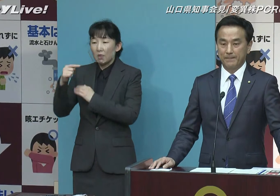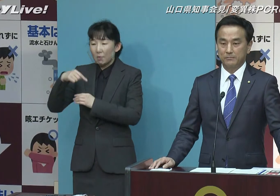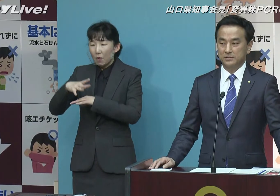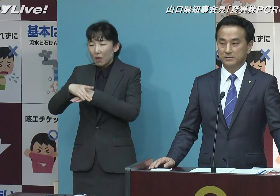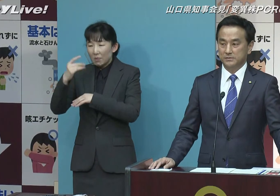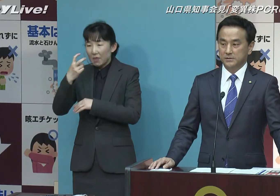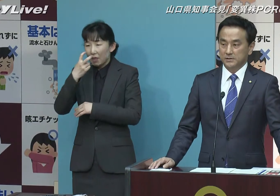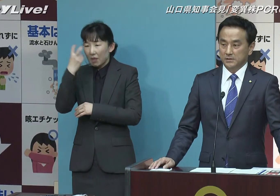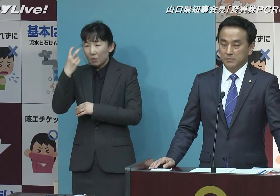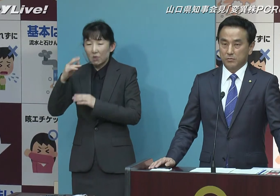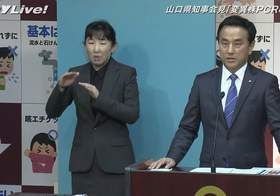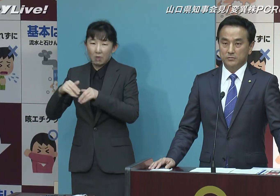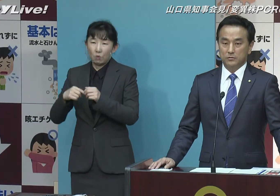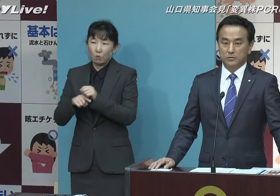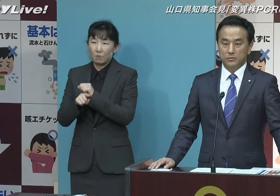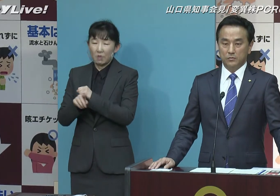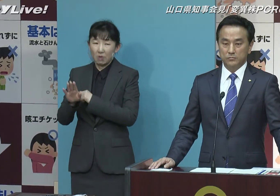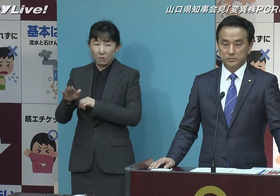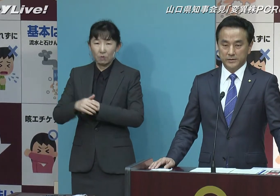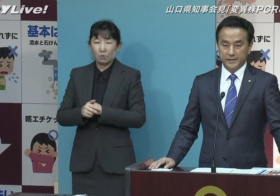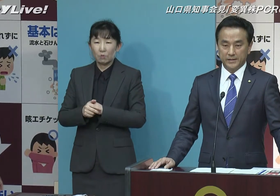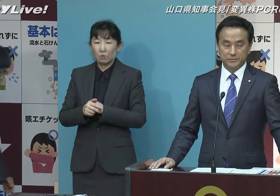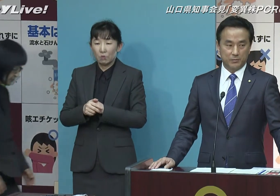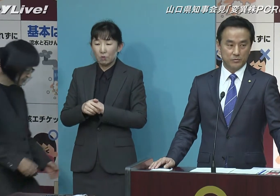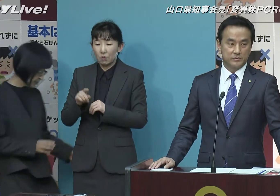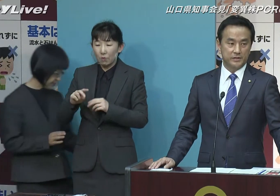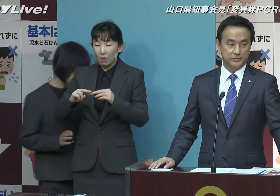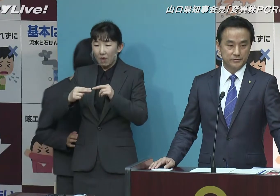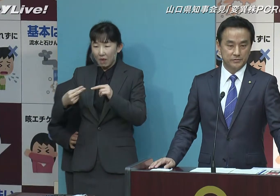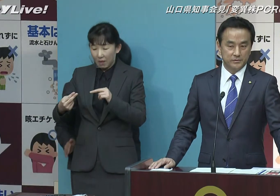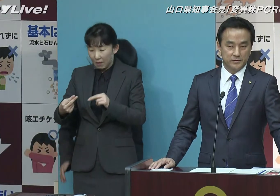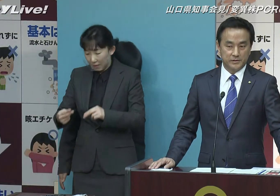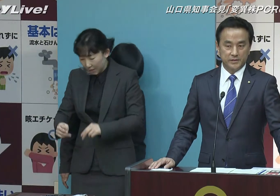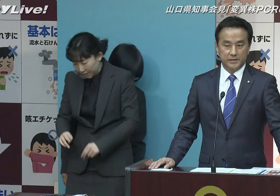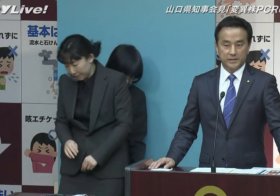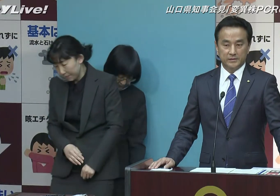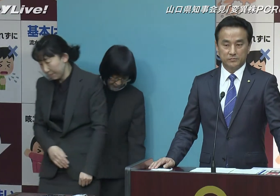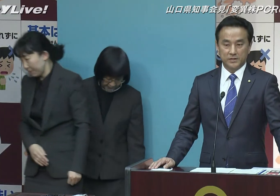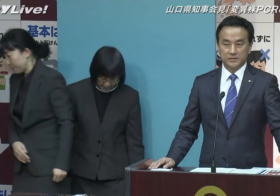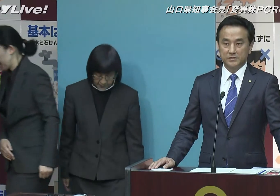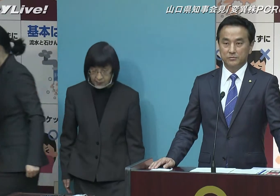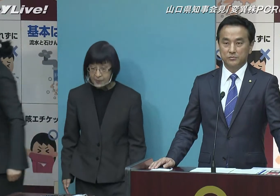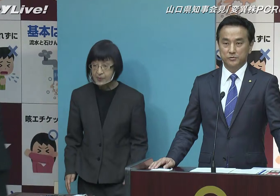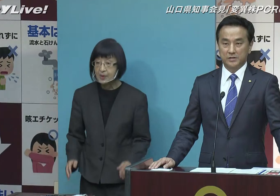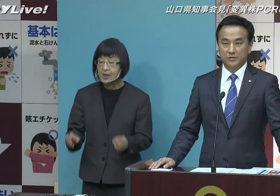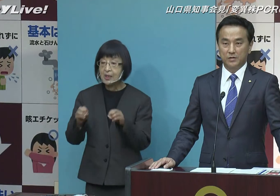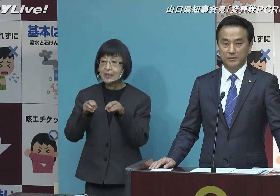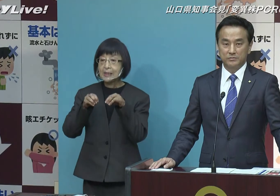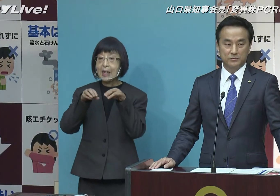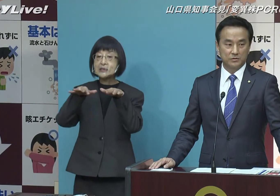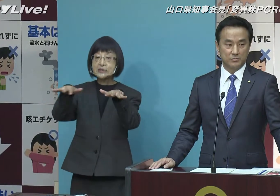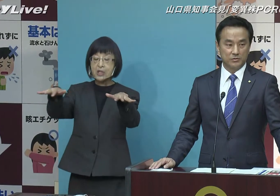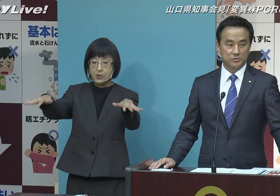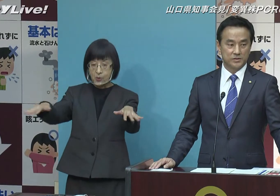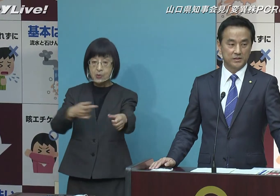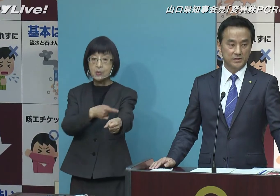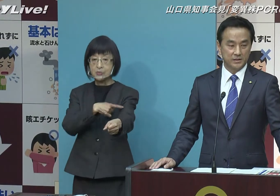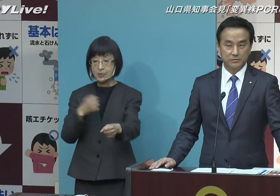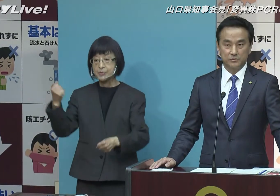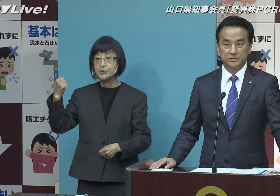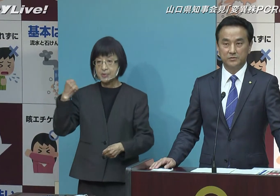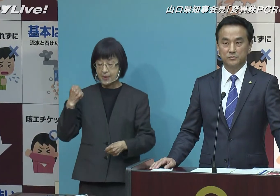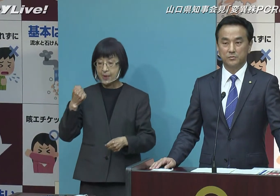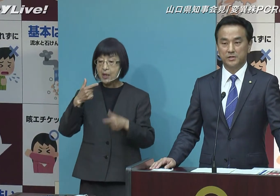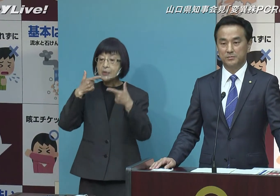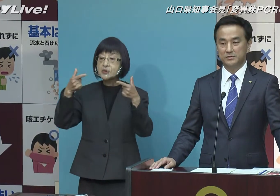でございます。これはこの変異株が持っているその感染力の強さというのは、今国の方でも詳細に